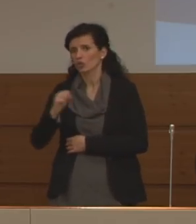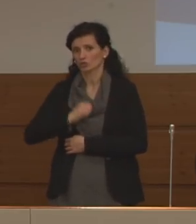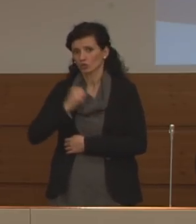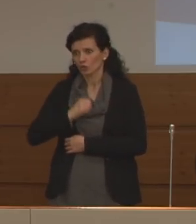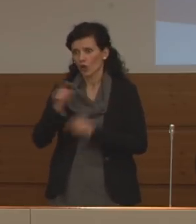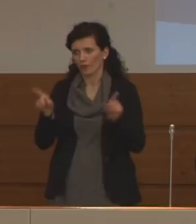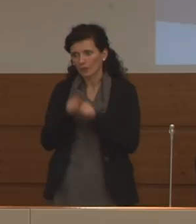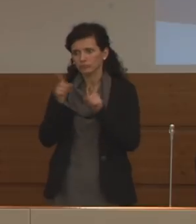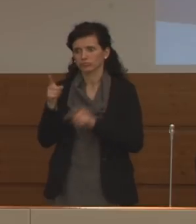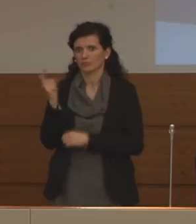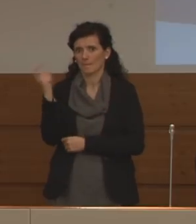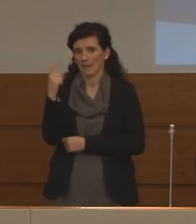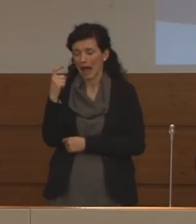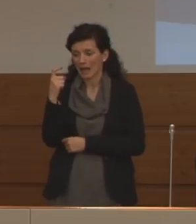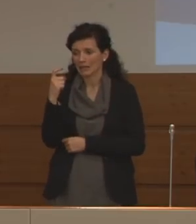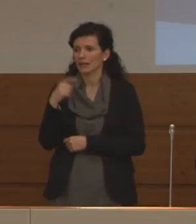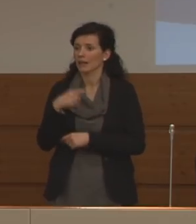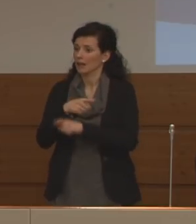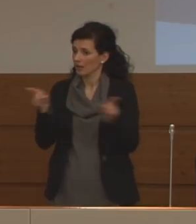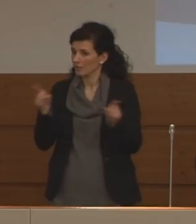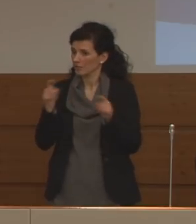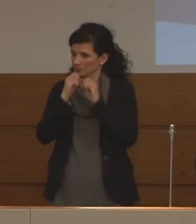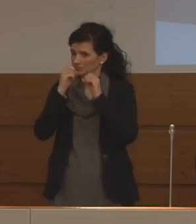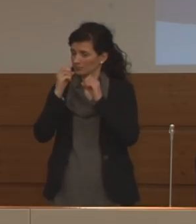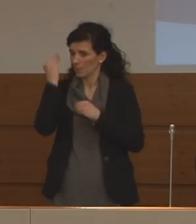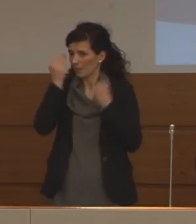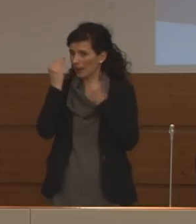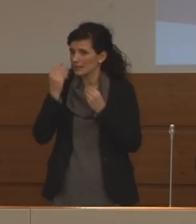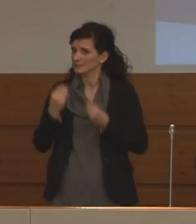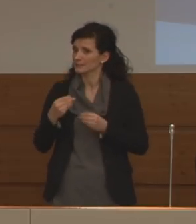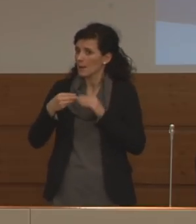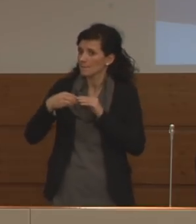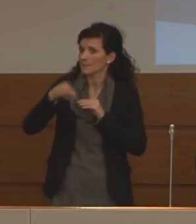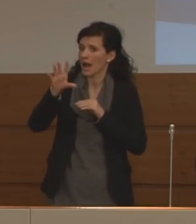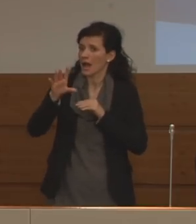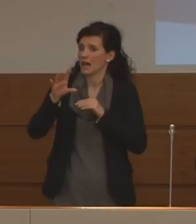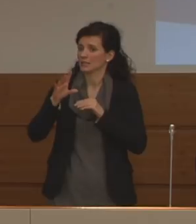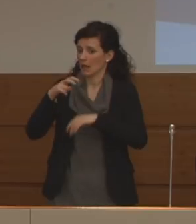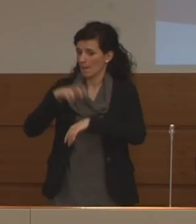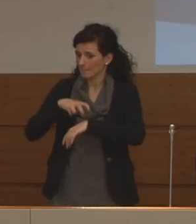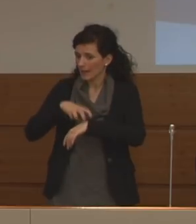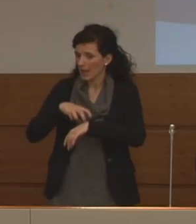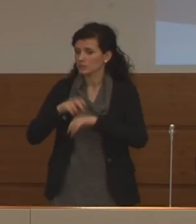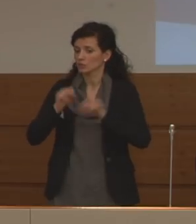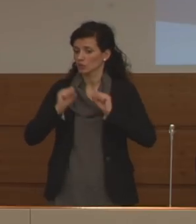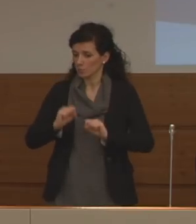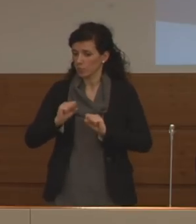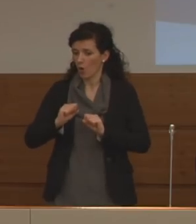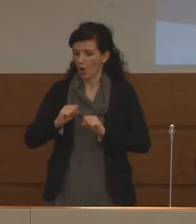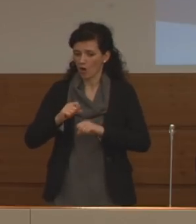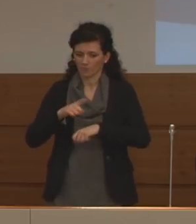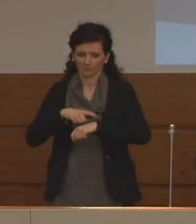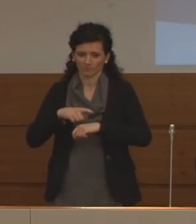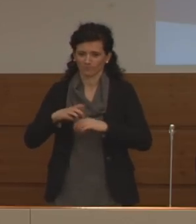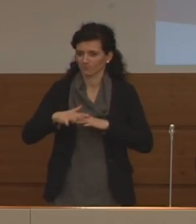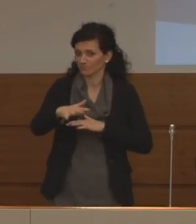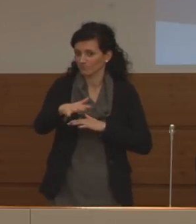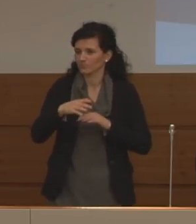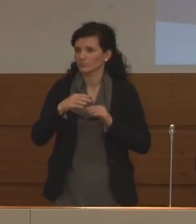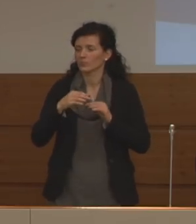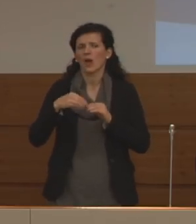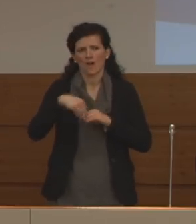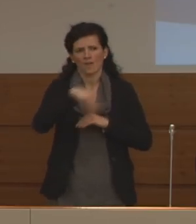loro i medici che avete recluta che reclute rete nelle prossime ore andranno anche in altre regioni oltre alla